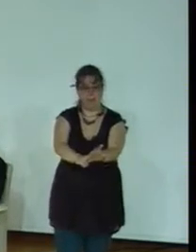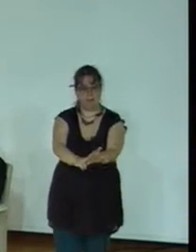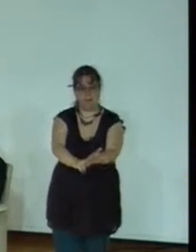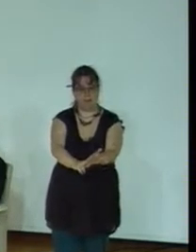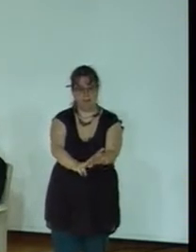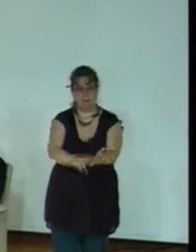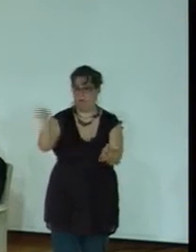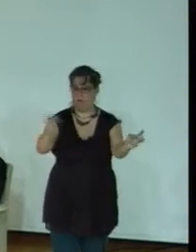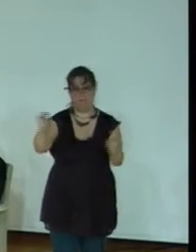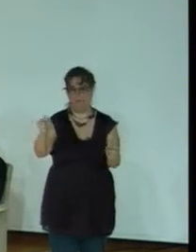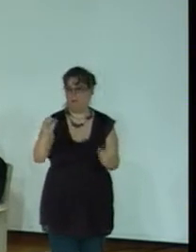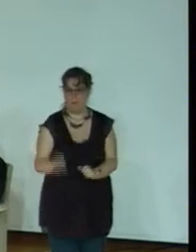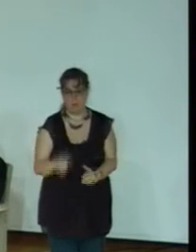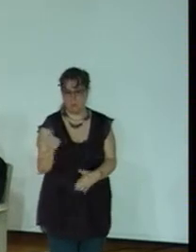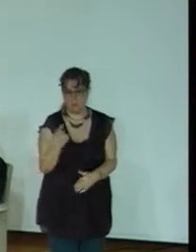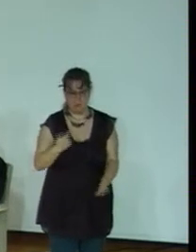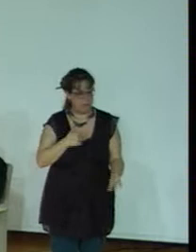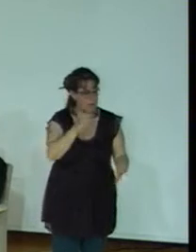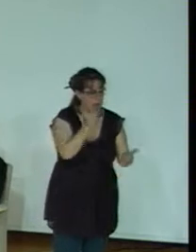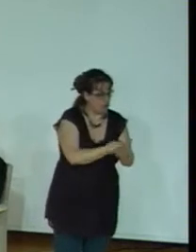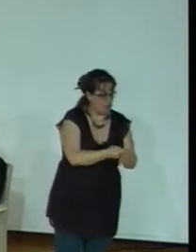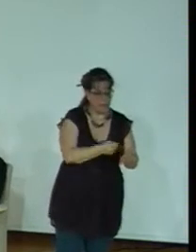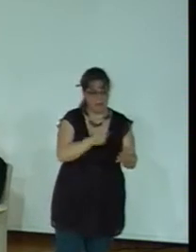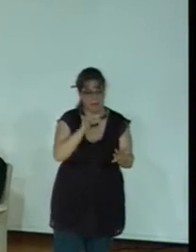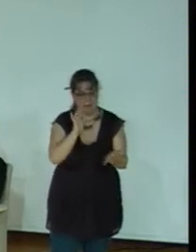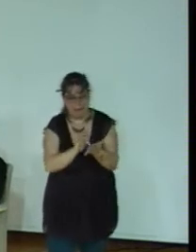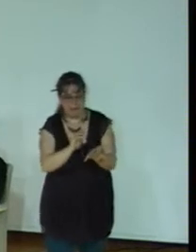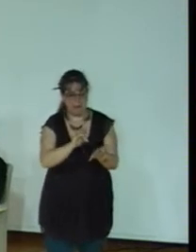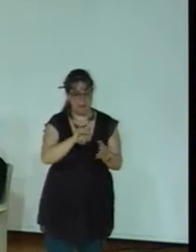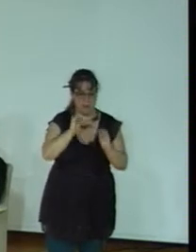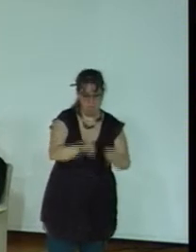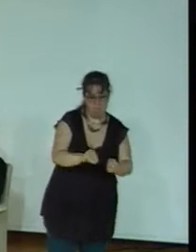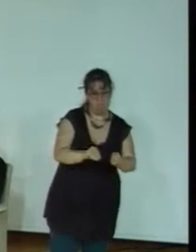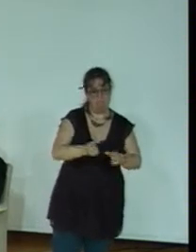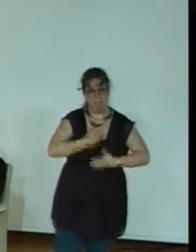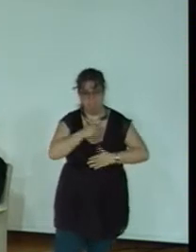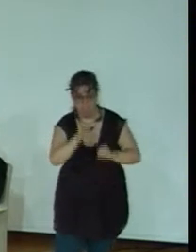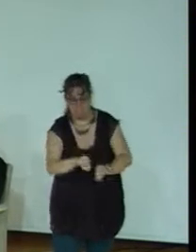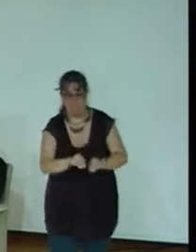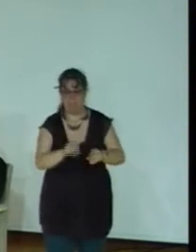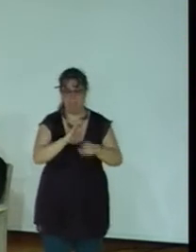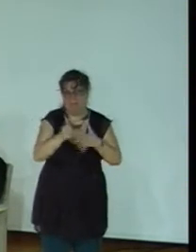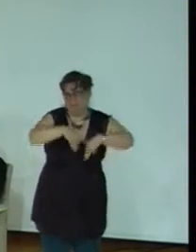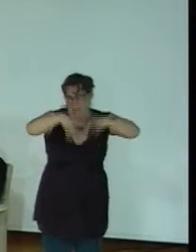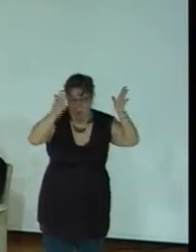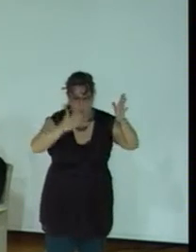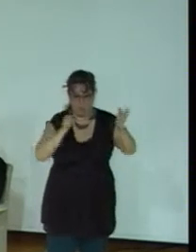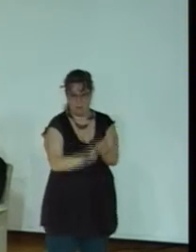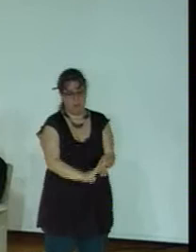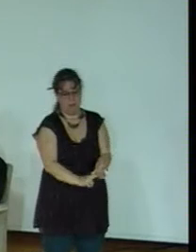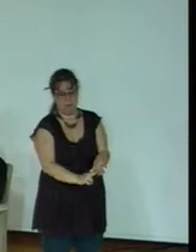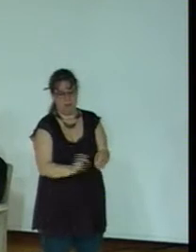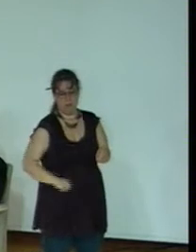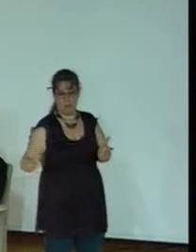trace, chaque opération qu'on fait laisse une trace. Il y a eu des gens qui ont prétendu qu'avec certaines mesures de sécurité